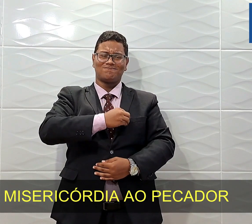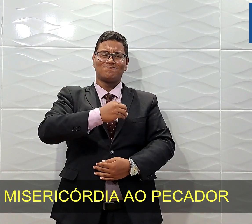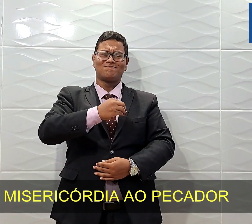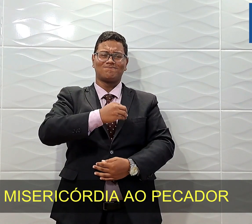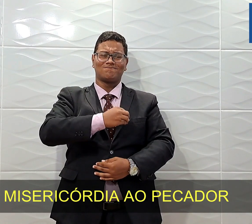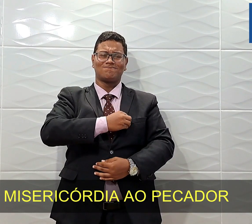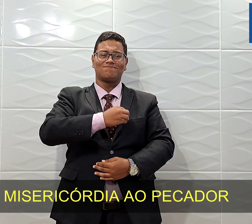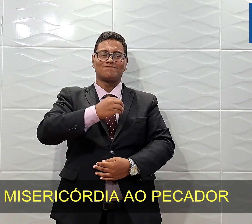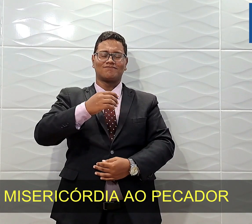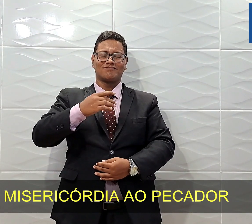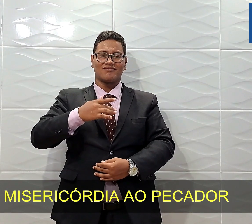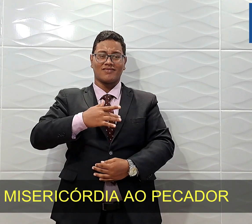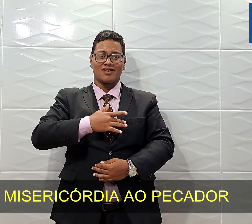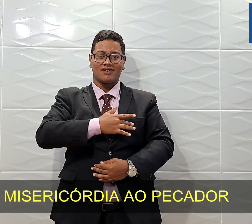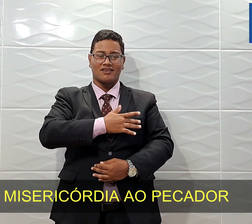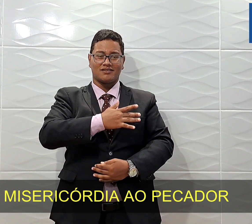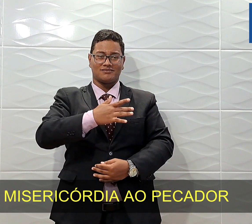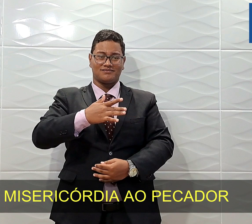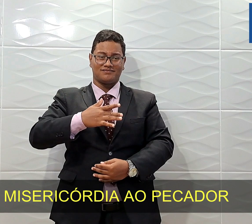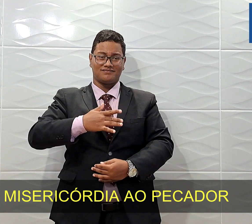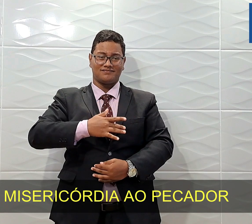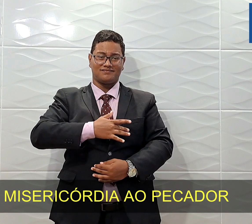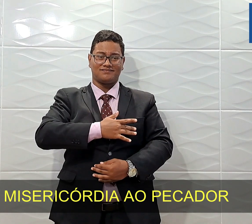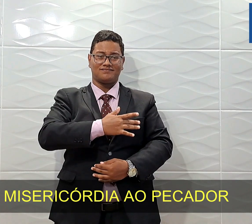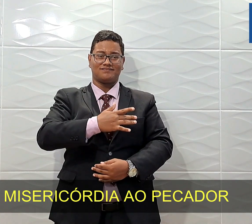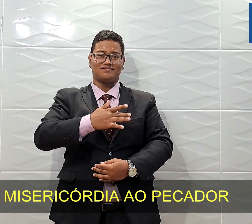Misericórdia ao pecador